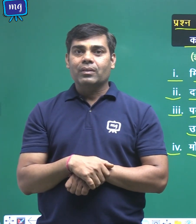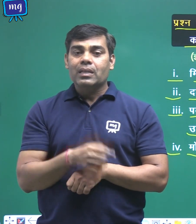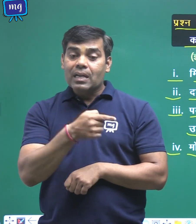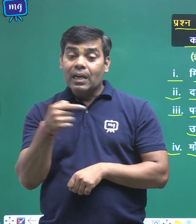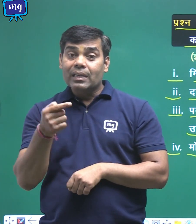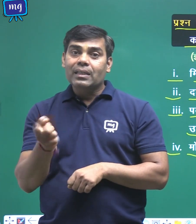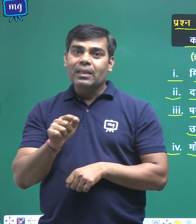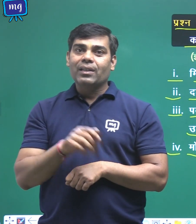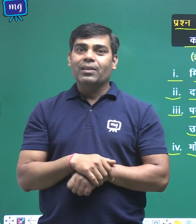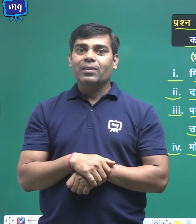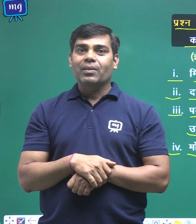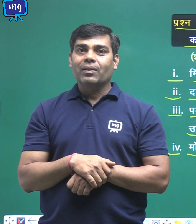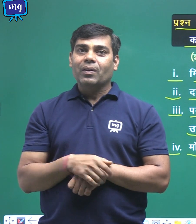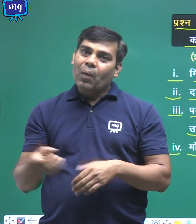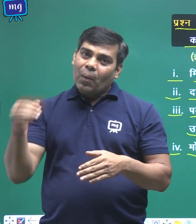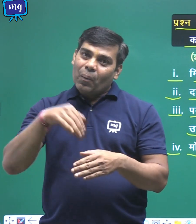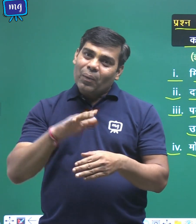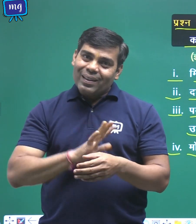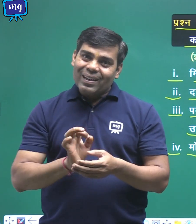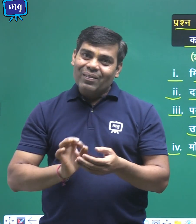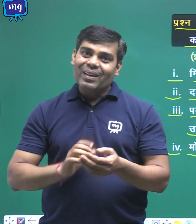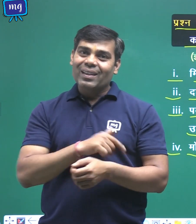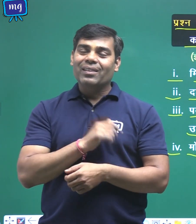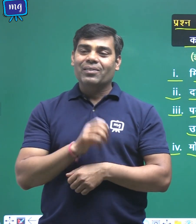खालिस्तान की पूर्ति करवाई है।